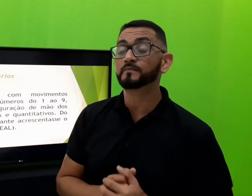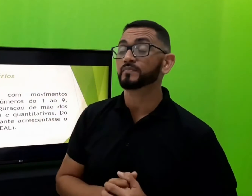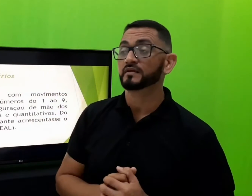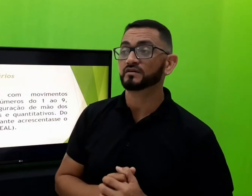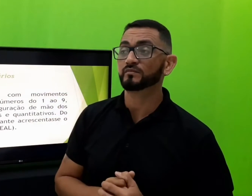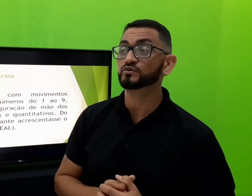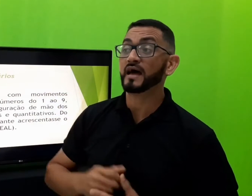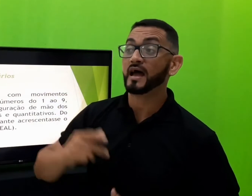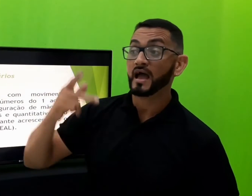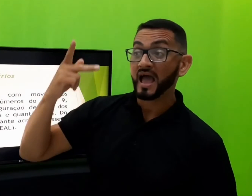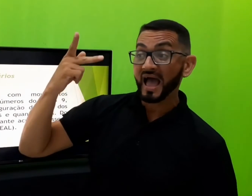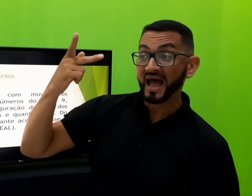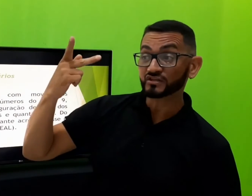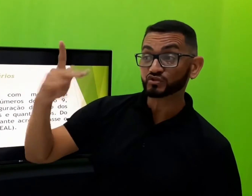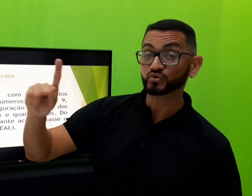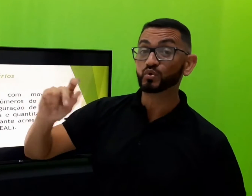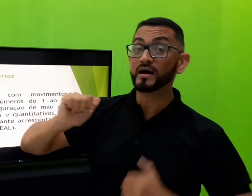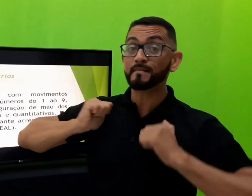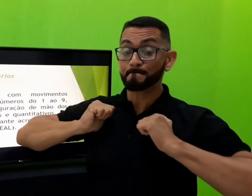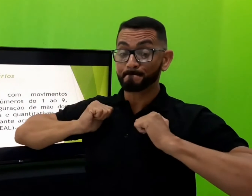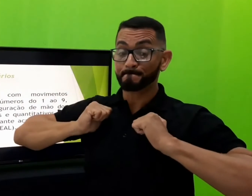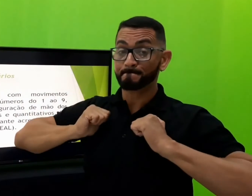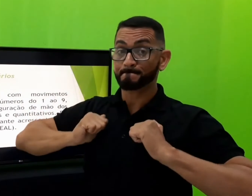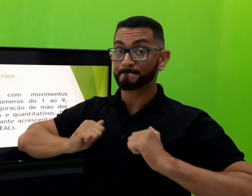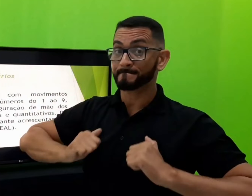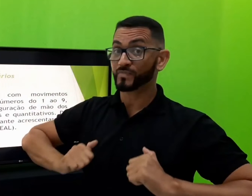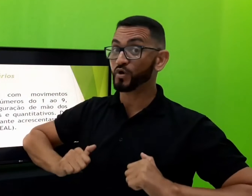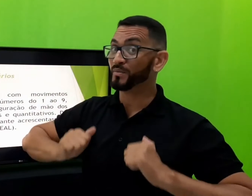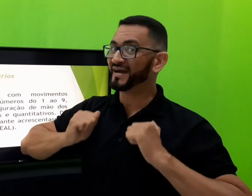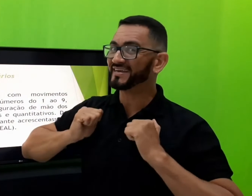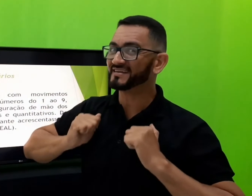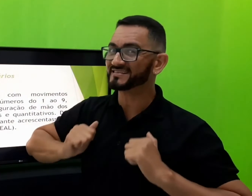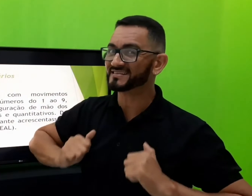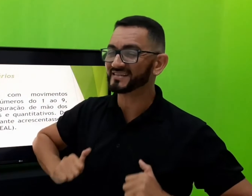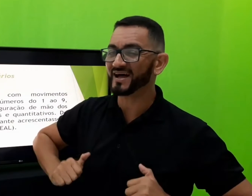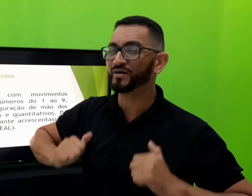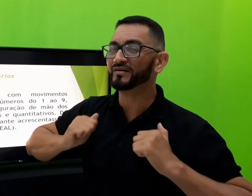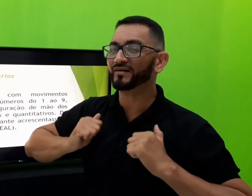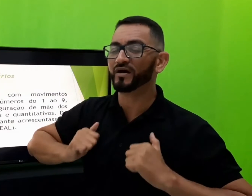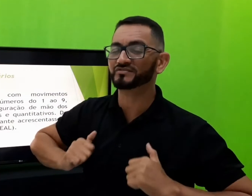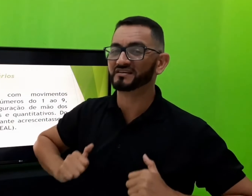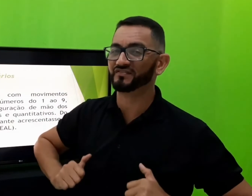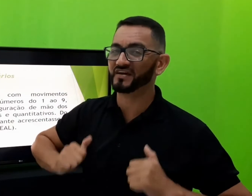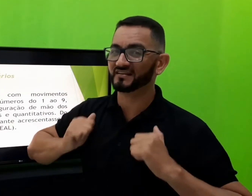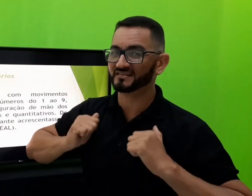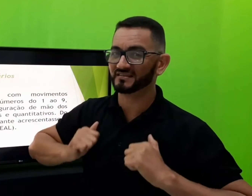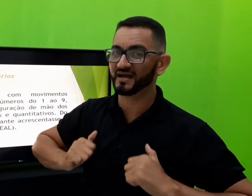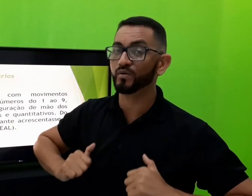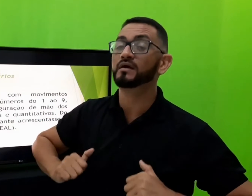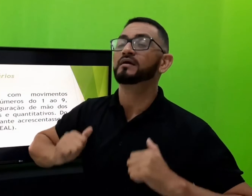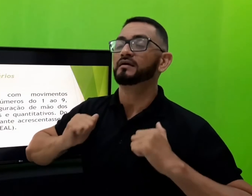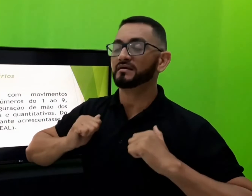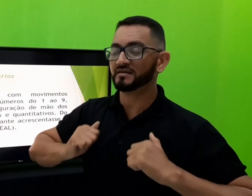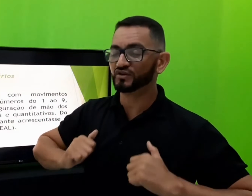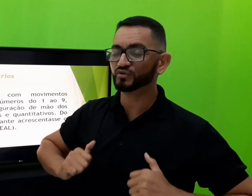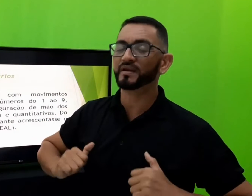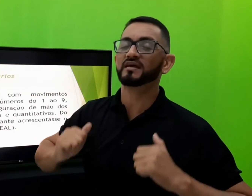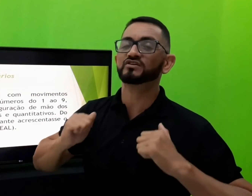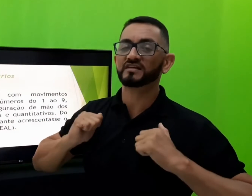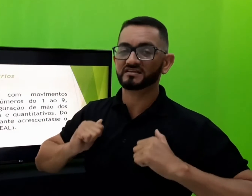Ok? Então vamos lá. A sua, como é que é esse sinal? Qual é o significado desse sinal? E isso, para quem está